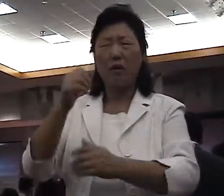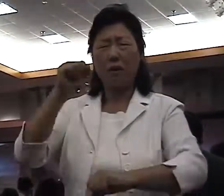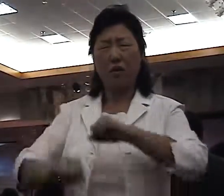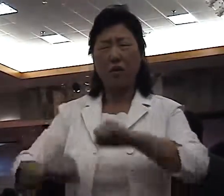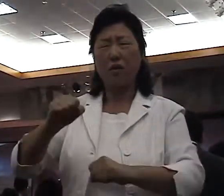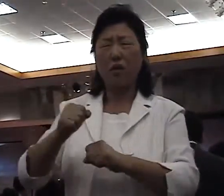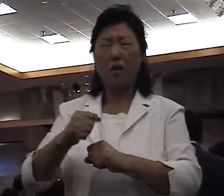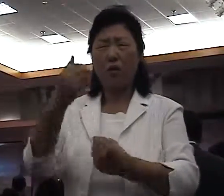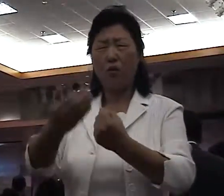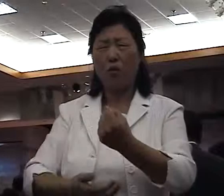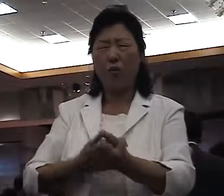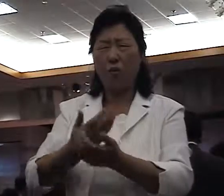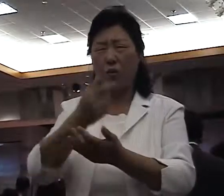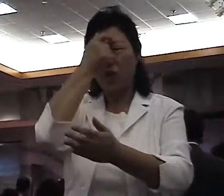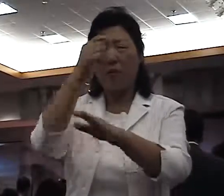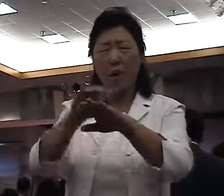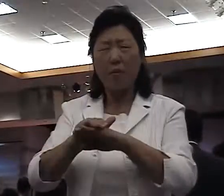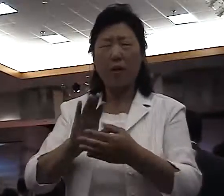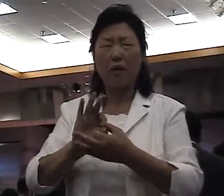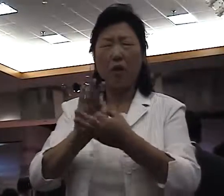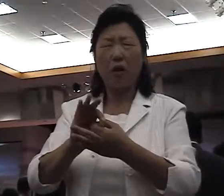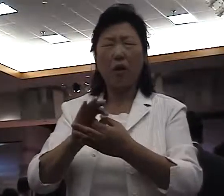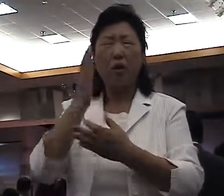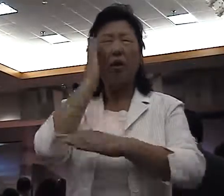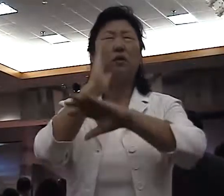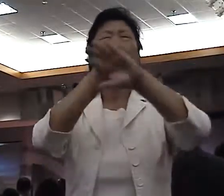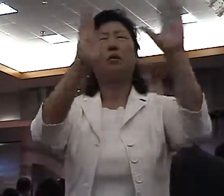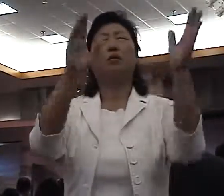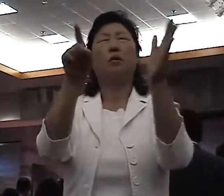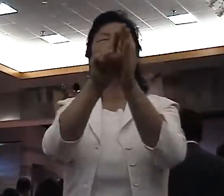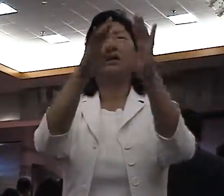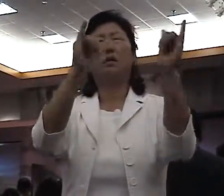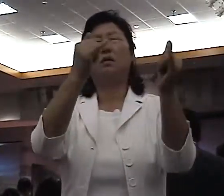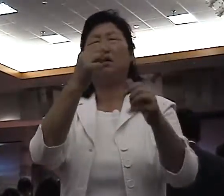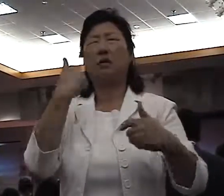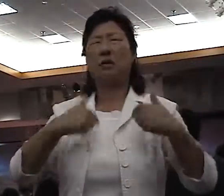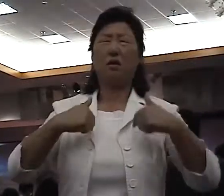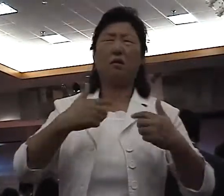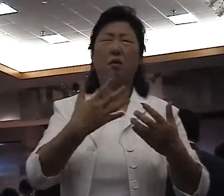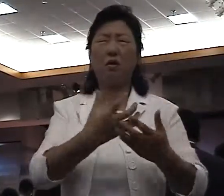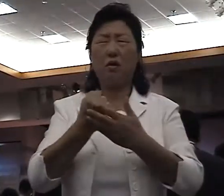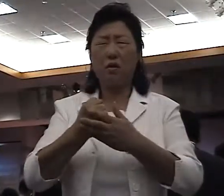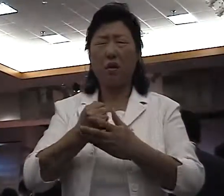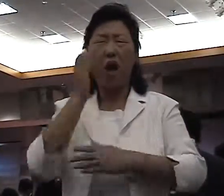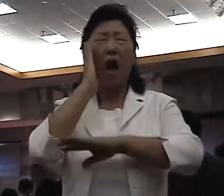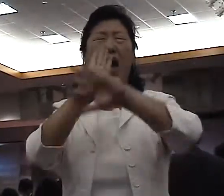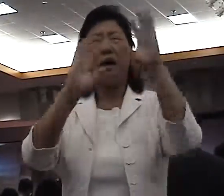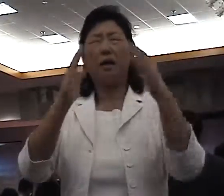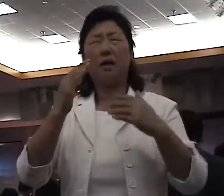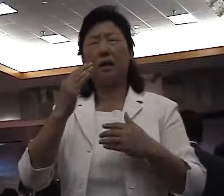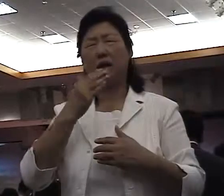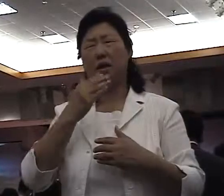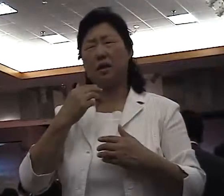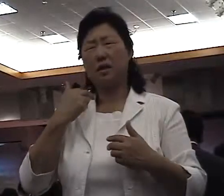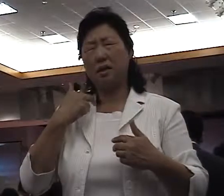주시옵소서. 예배를 통하여 천국 백성이 누릴 수 있는 하늘의 신령한 복을 풍성히 받게 도와주시옵소서.